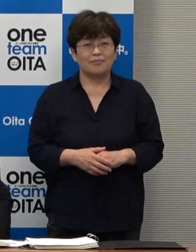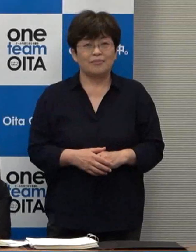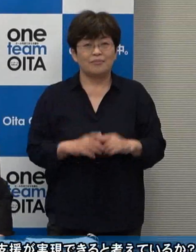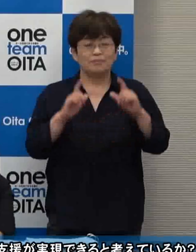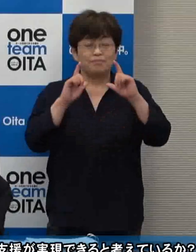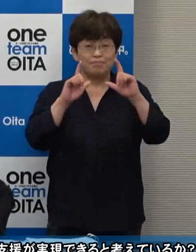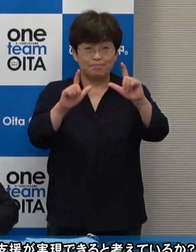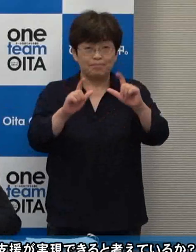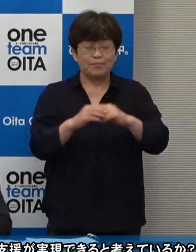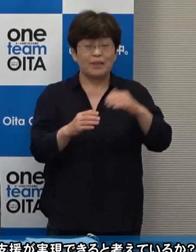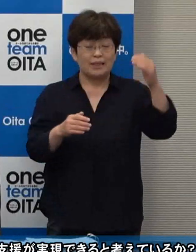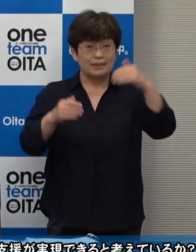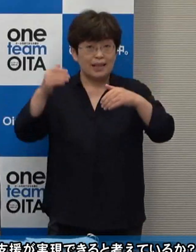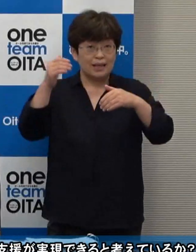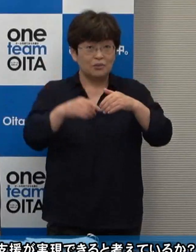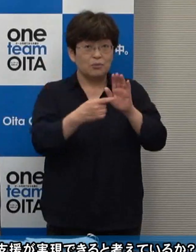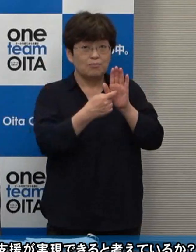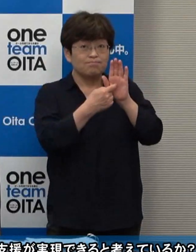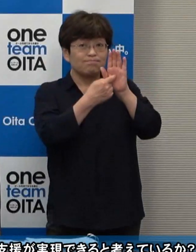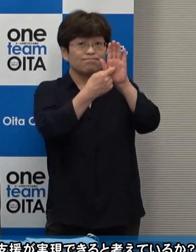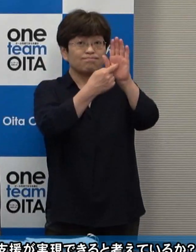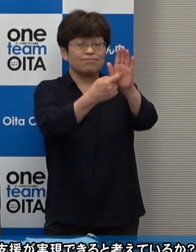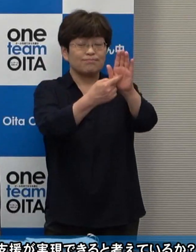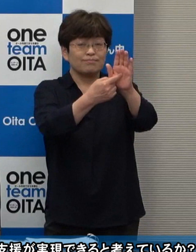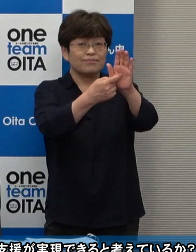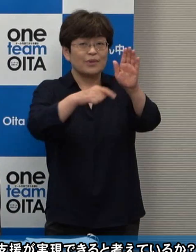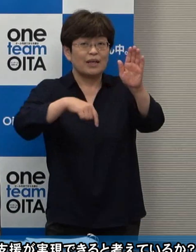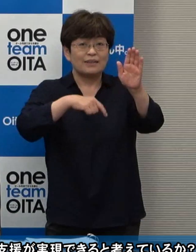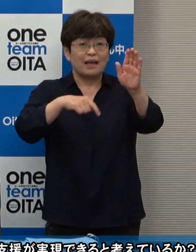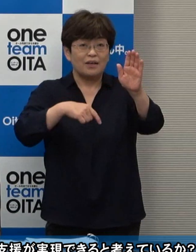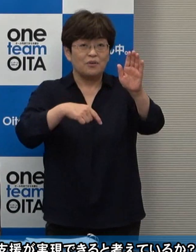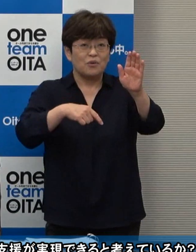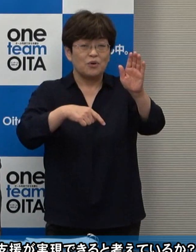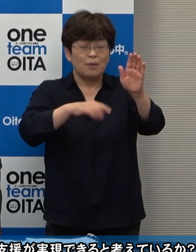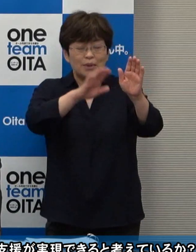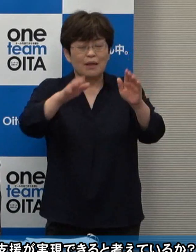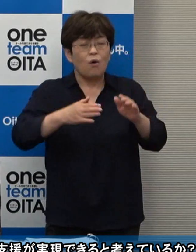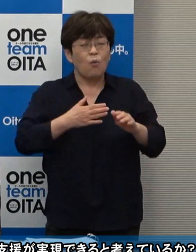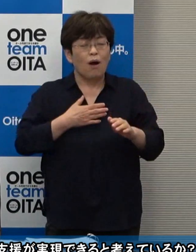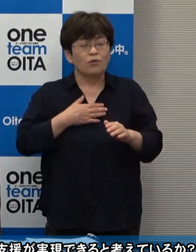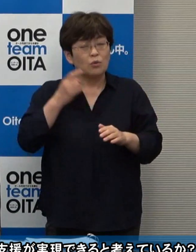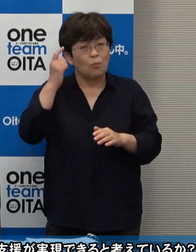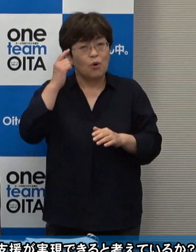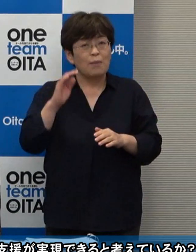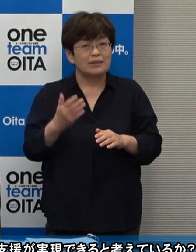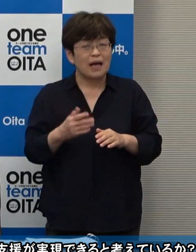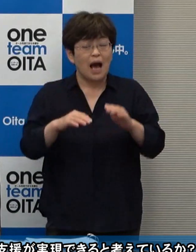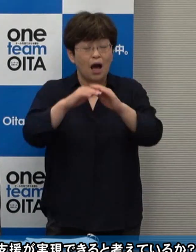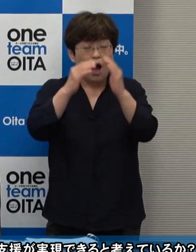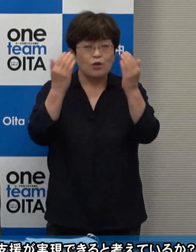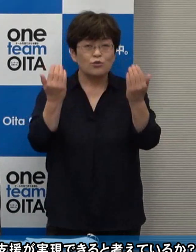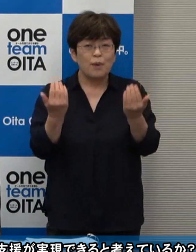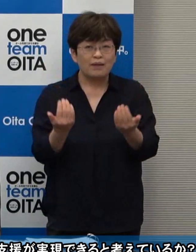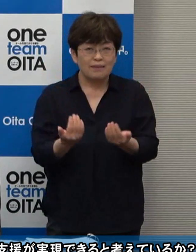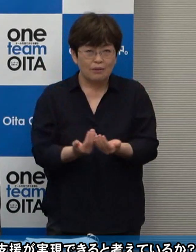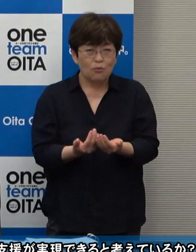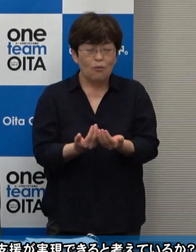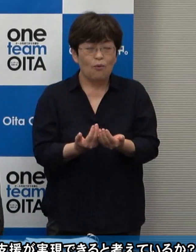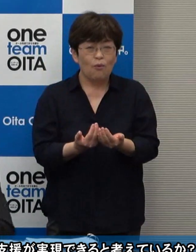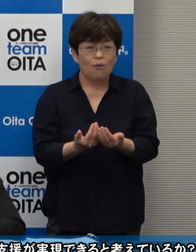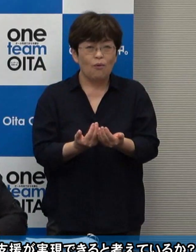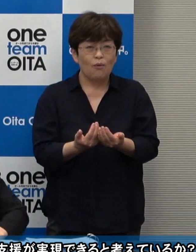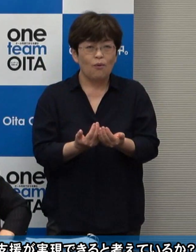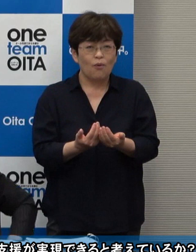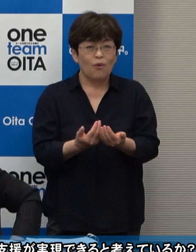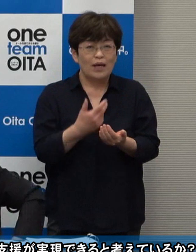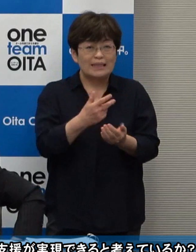選挙の時に掲げたマニフェストでもお分かりいただけると思うんですが、すべての世代にわたる支